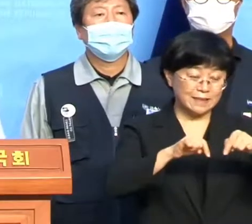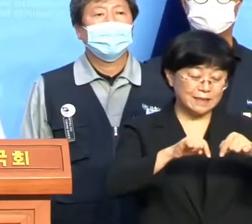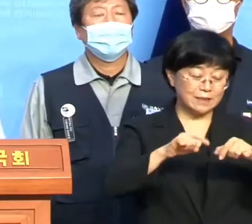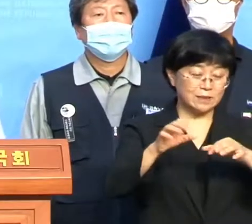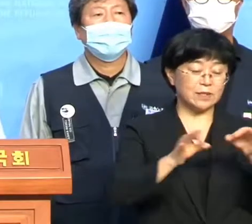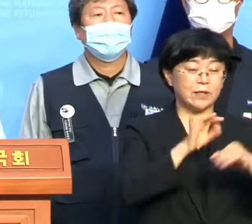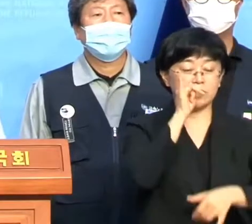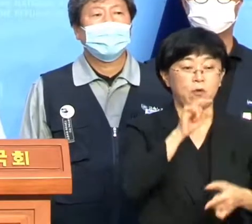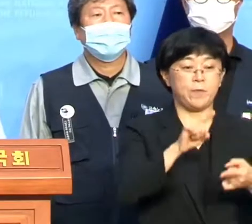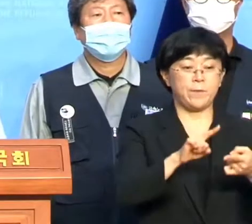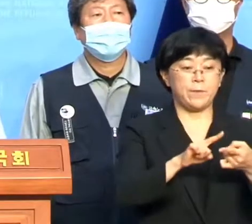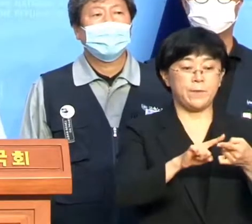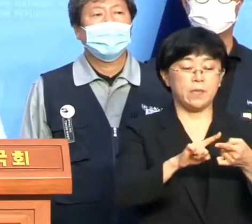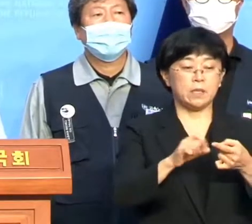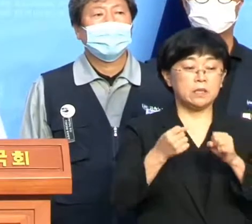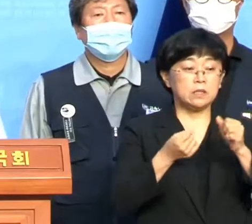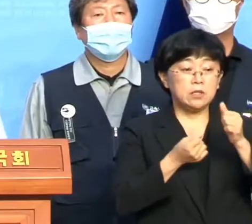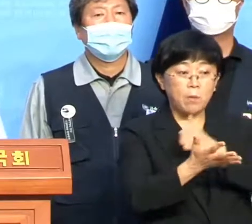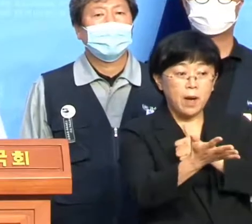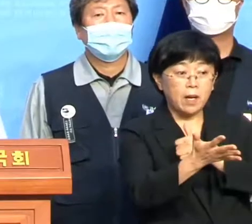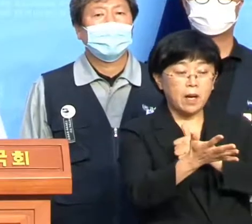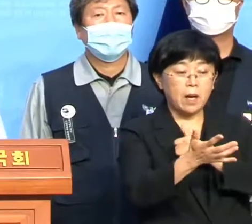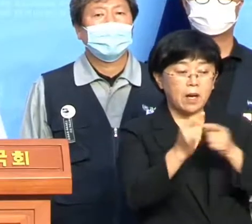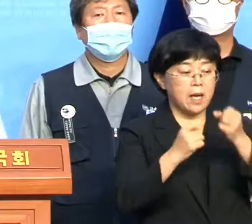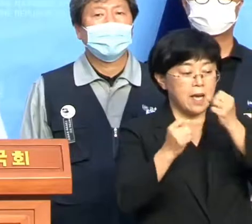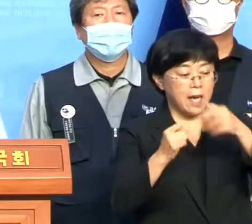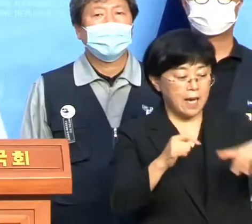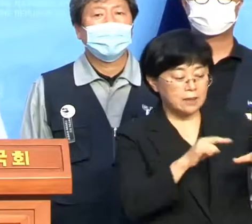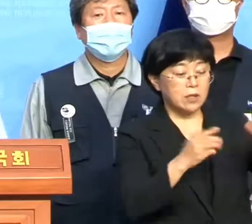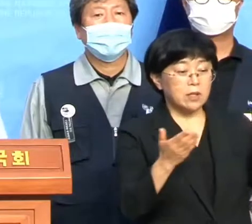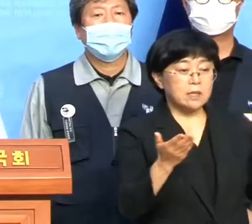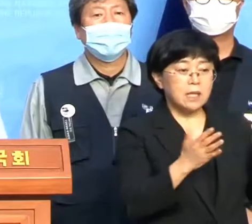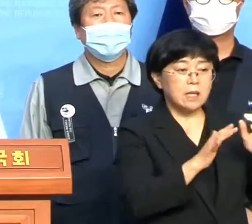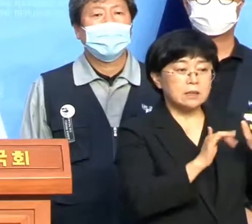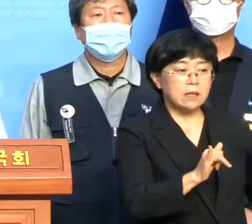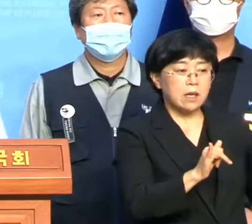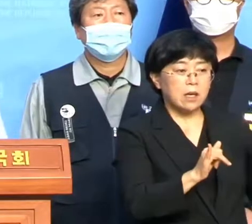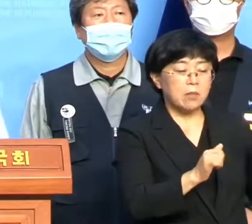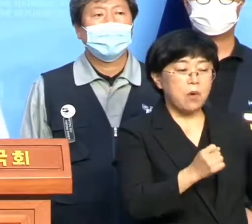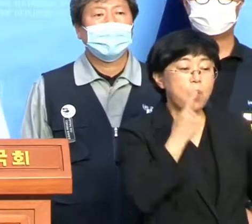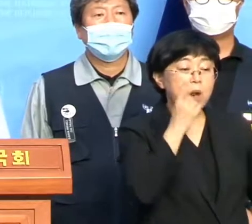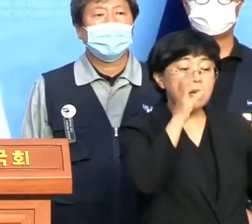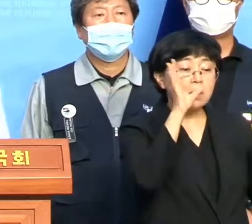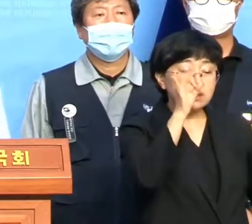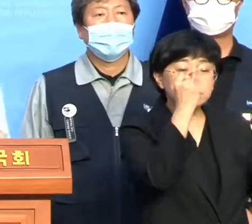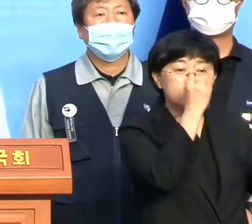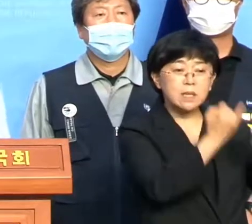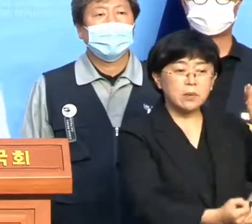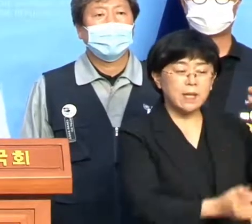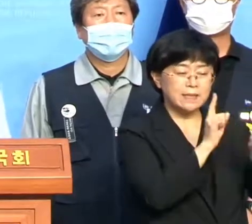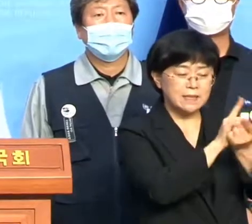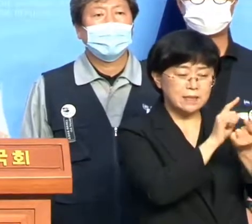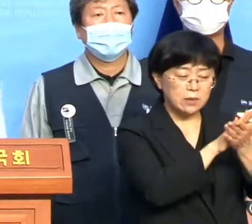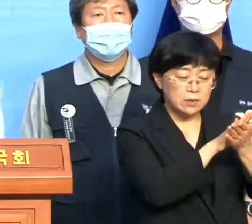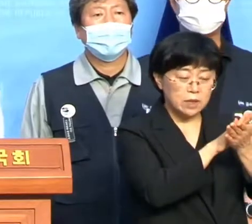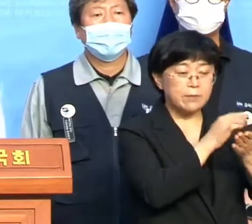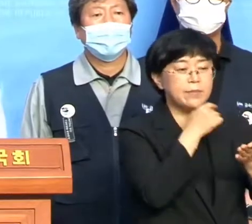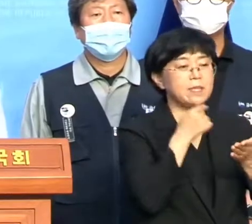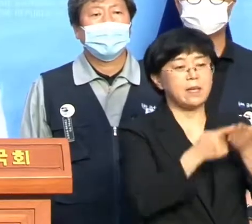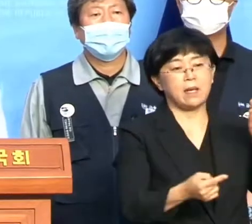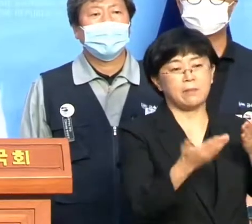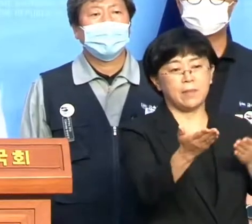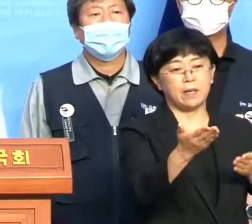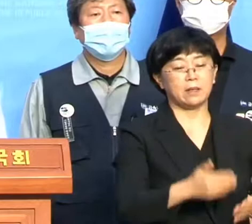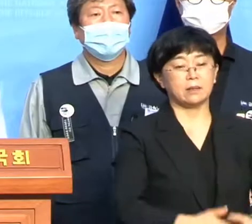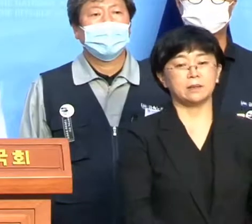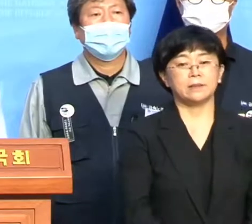있습니다 그 여파가 바로 우리 하청 노동자들을 a 임금체불에 직접적으로 영향을 미쳐 버린